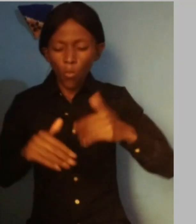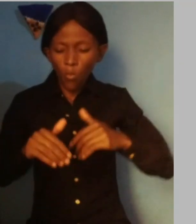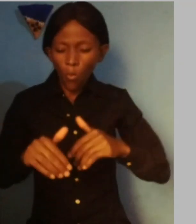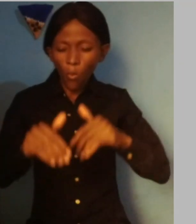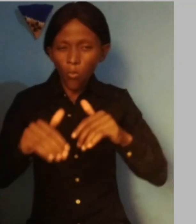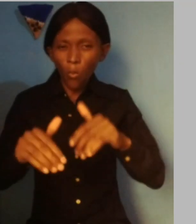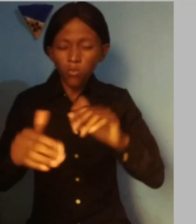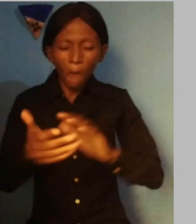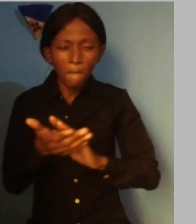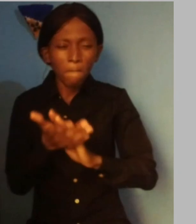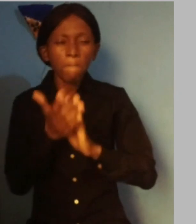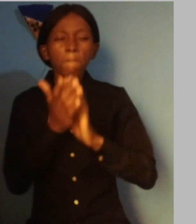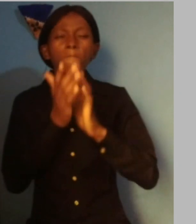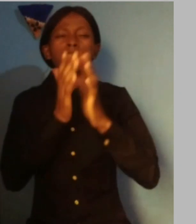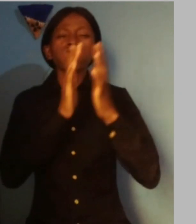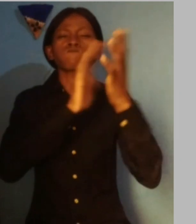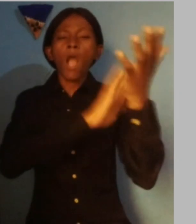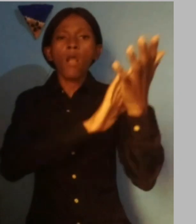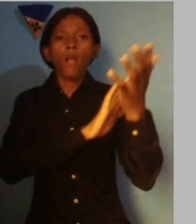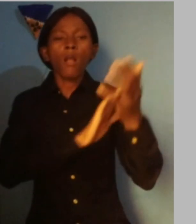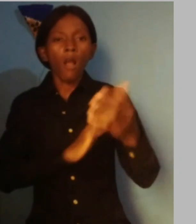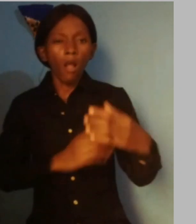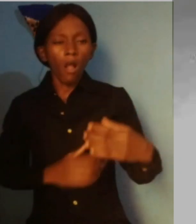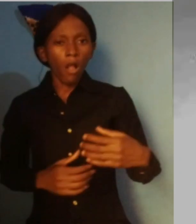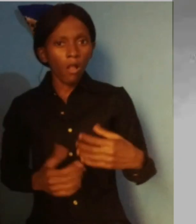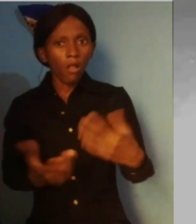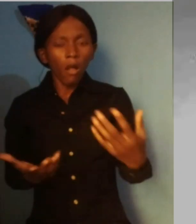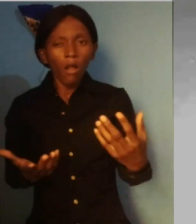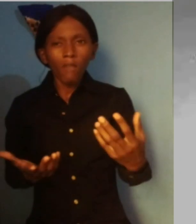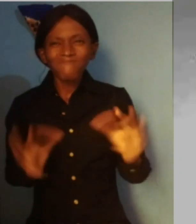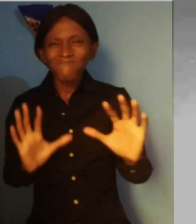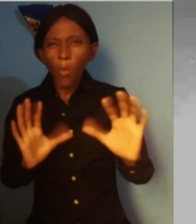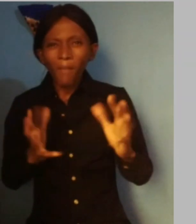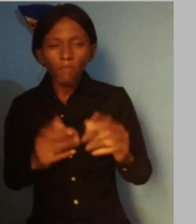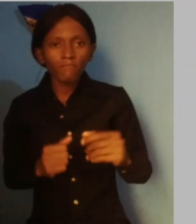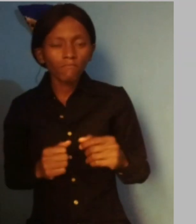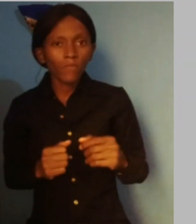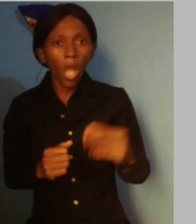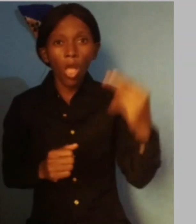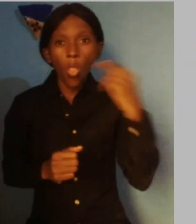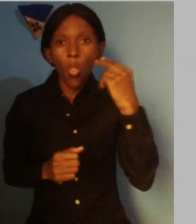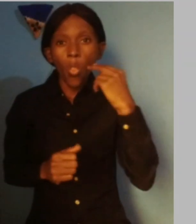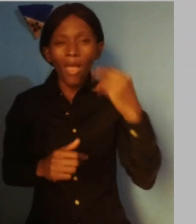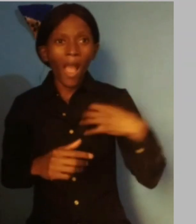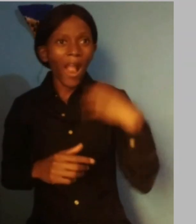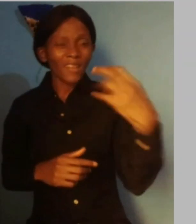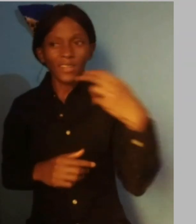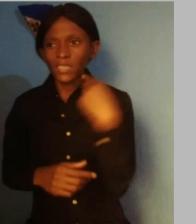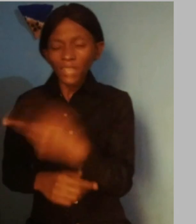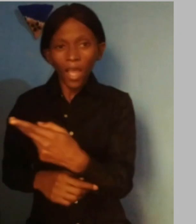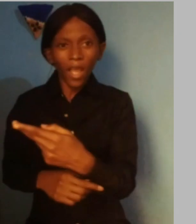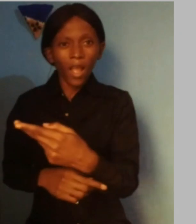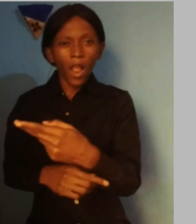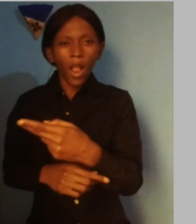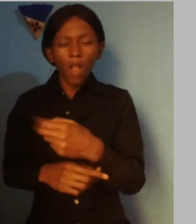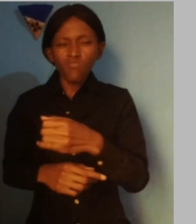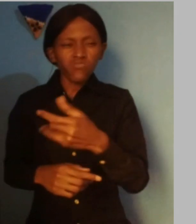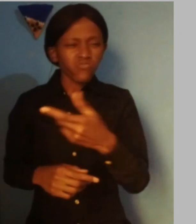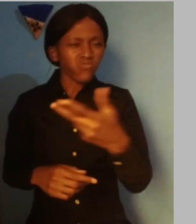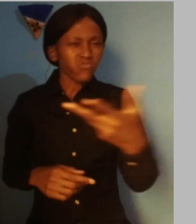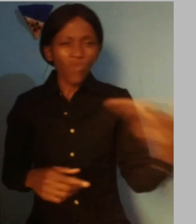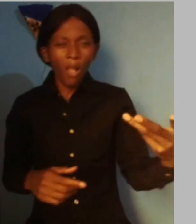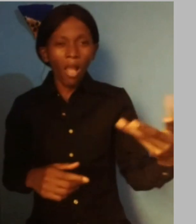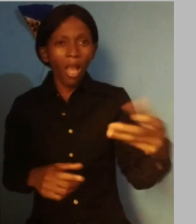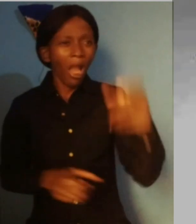choses, d'avancer dans son développement, toujours en utilisant sa richesse qui